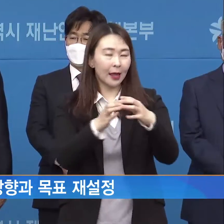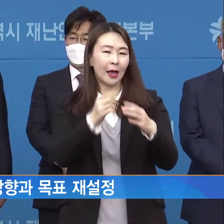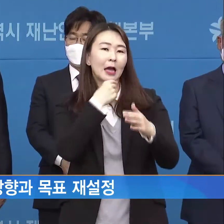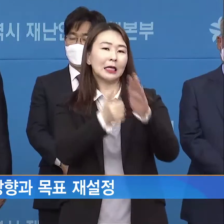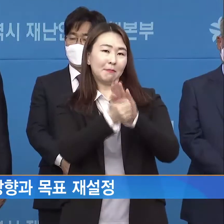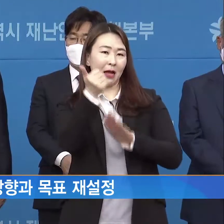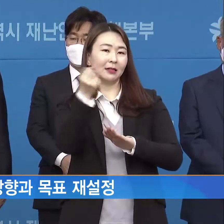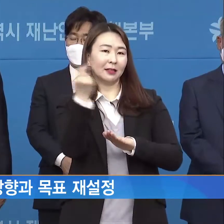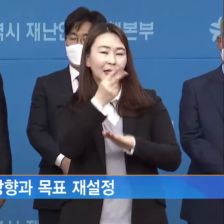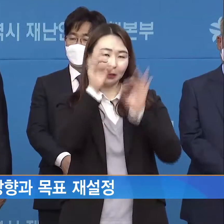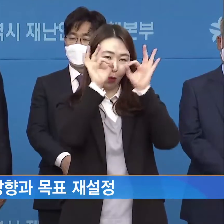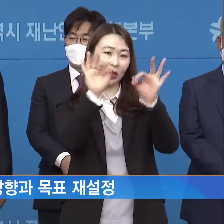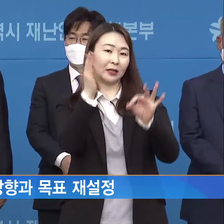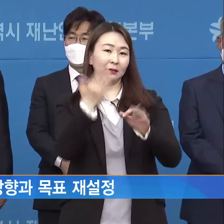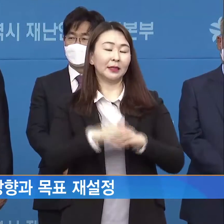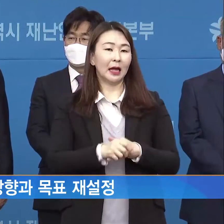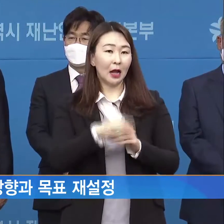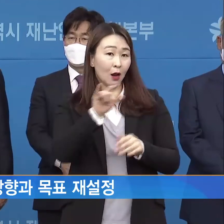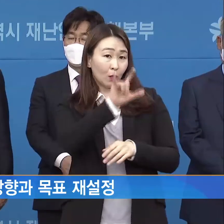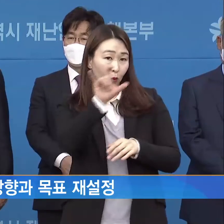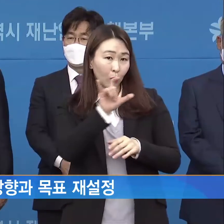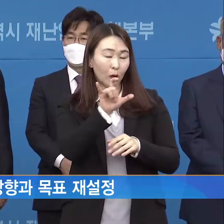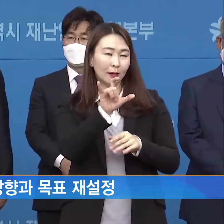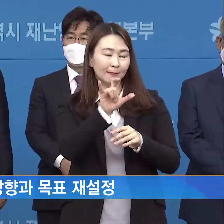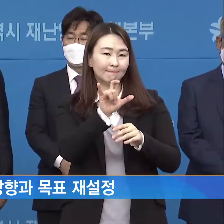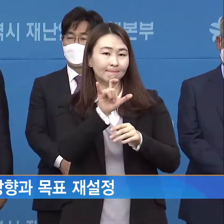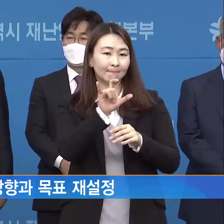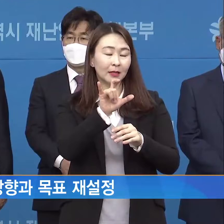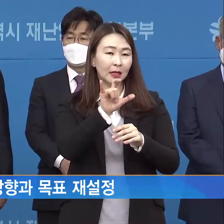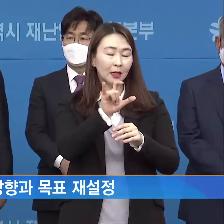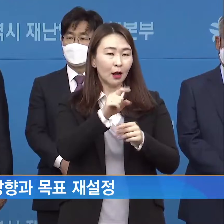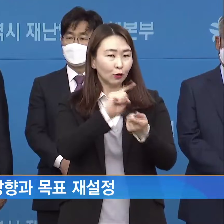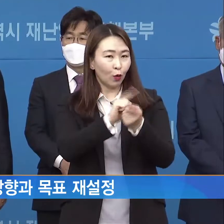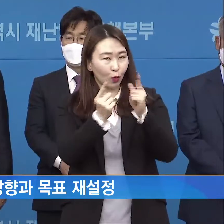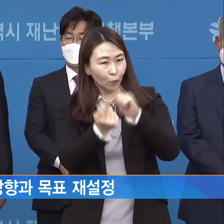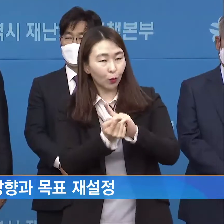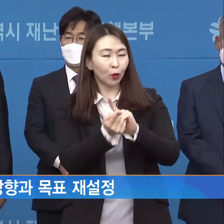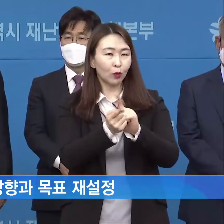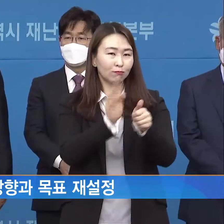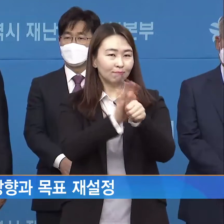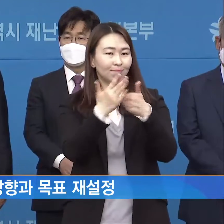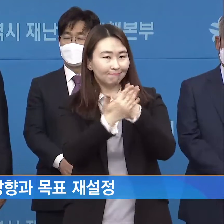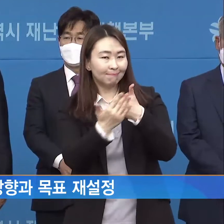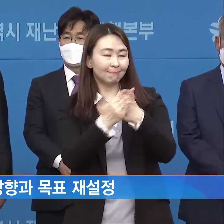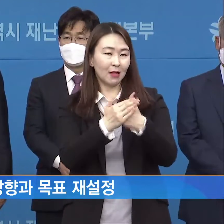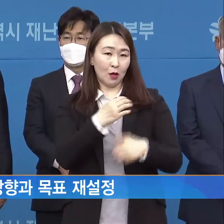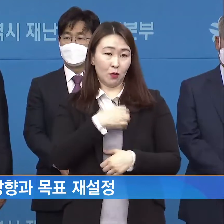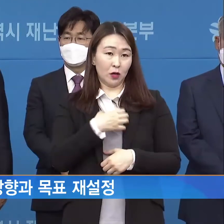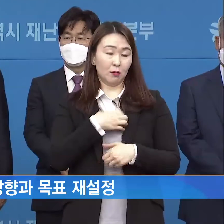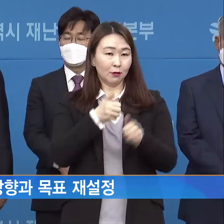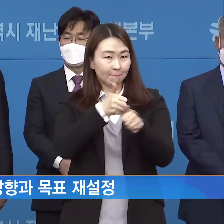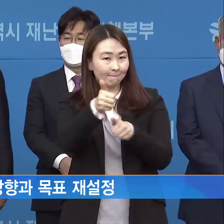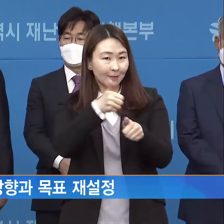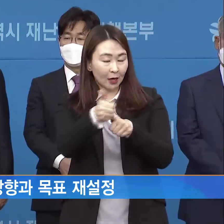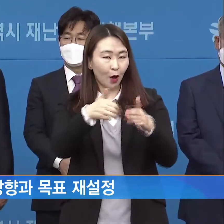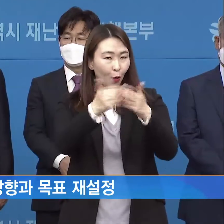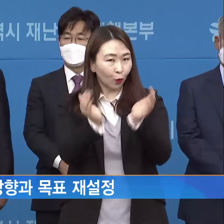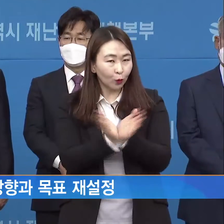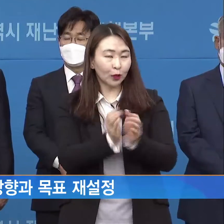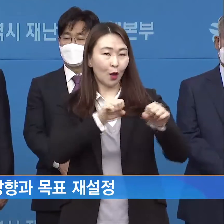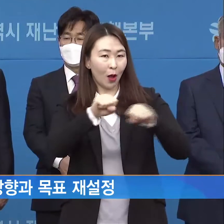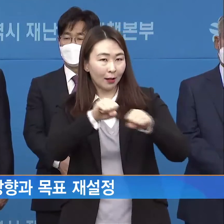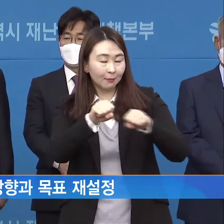보게 되었습니다. 코로나19에 맞서 서로를 위하여며 위기를 극복하는 공동체의